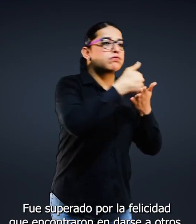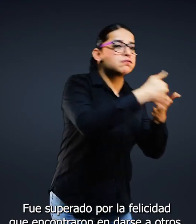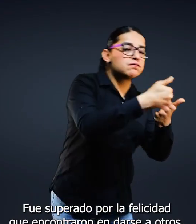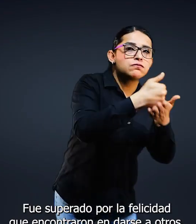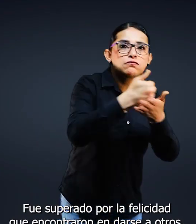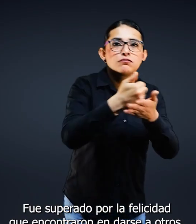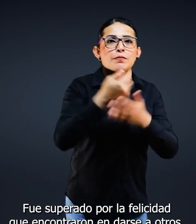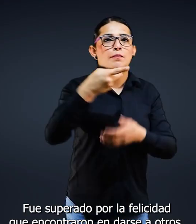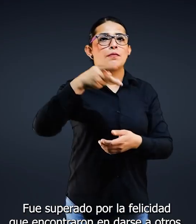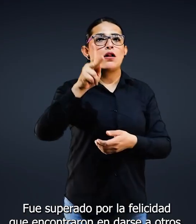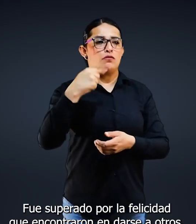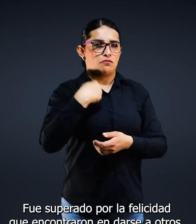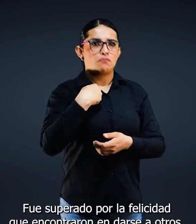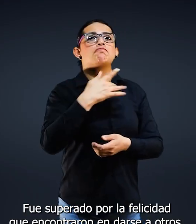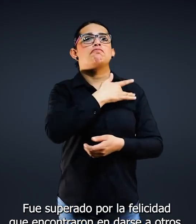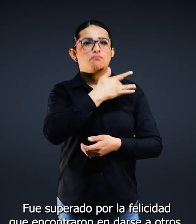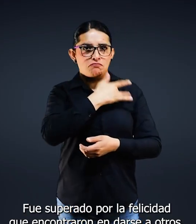la felicidad que encontraron en darse a otros.